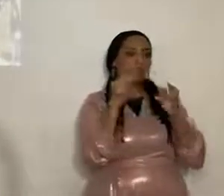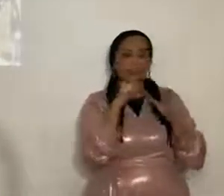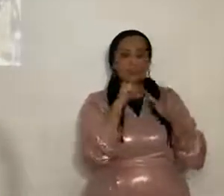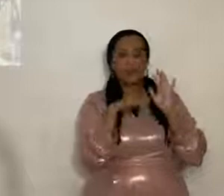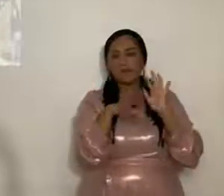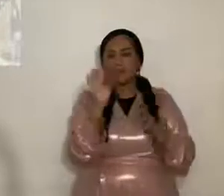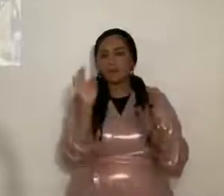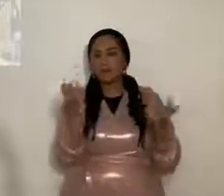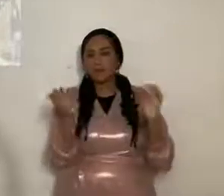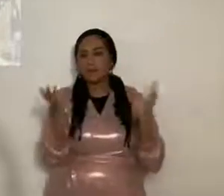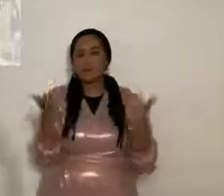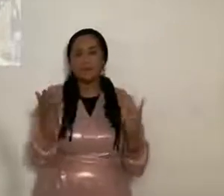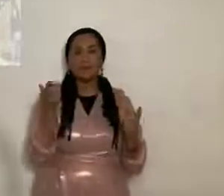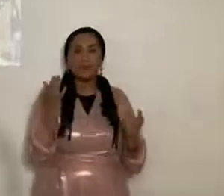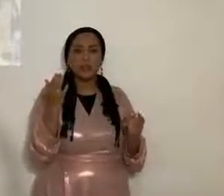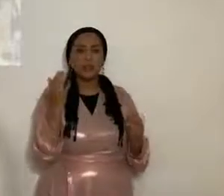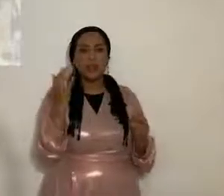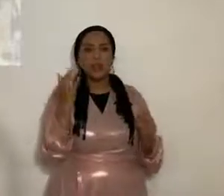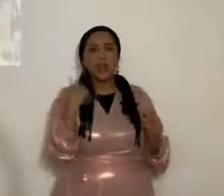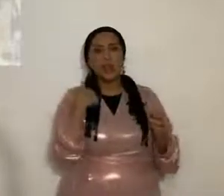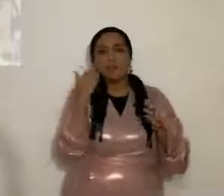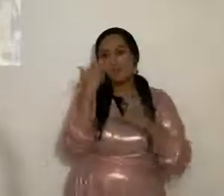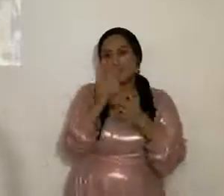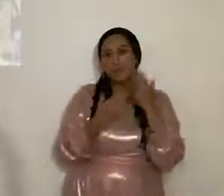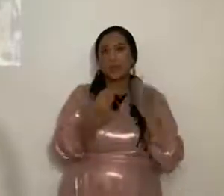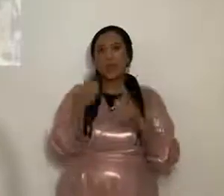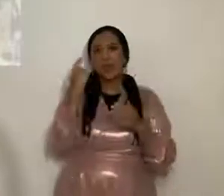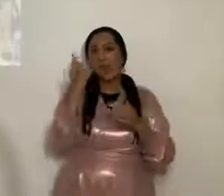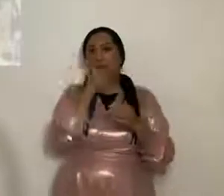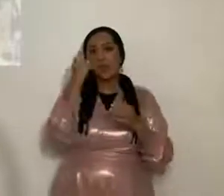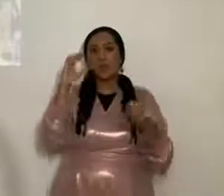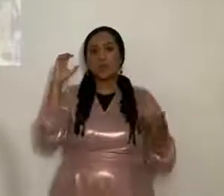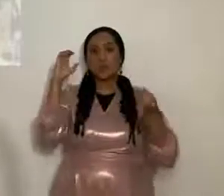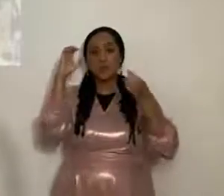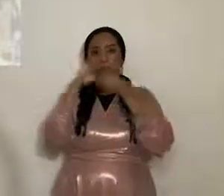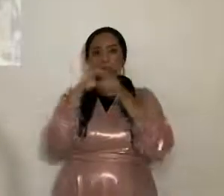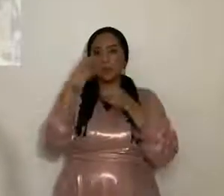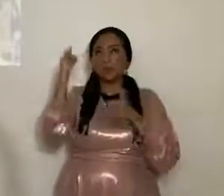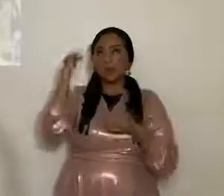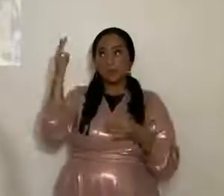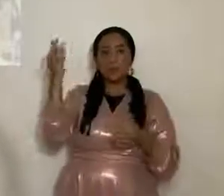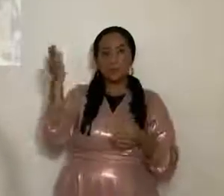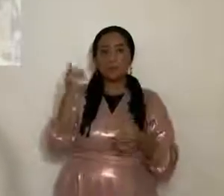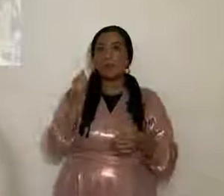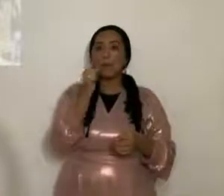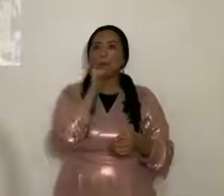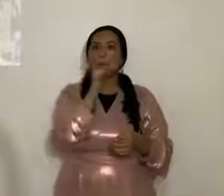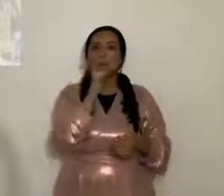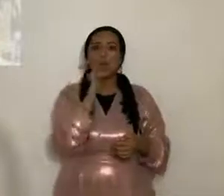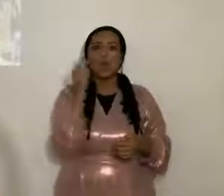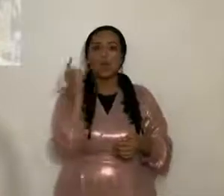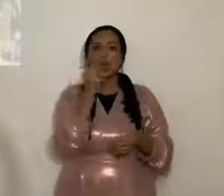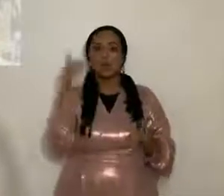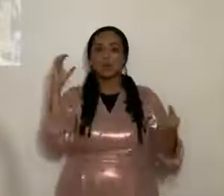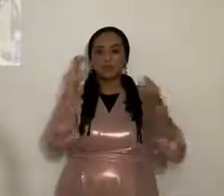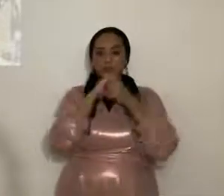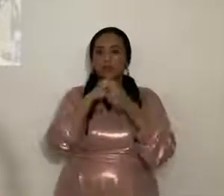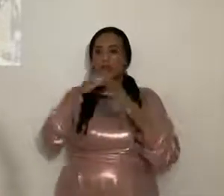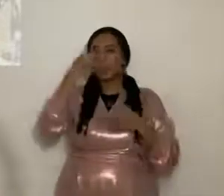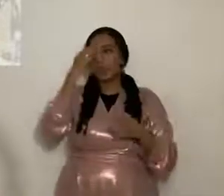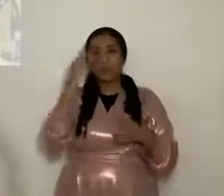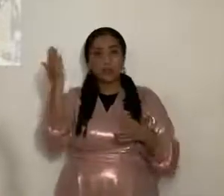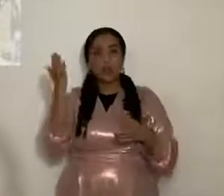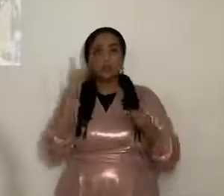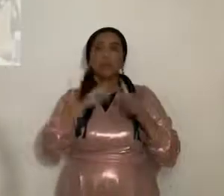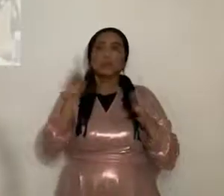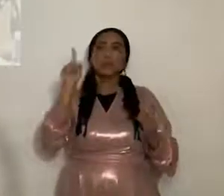lo van a encontrar, porque hay cosas que solamente le pertenecen a Yahweh. Lo oculto solamente le pertenece a Elohim,